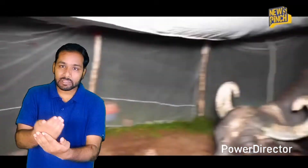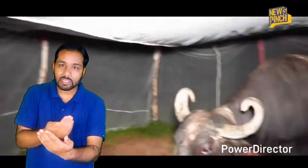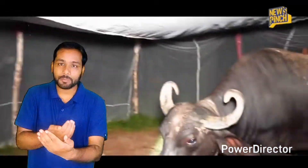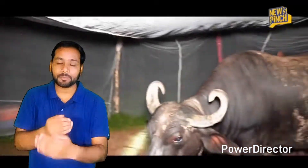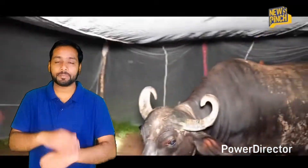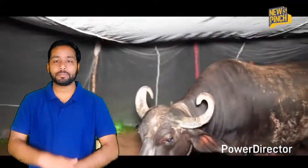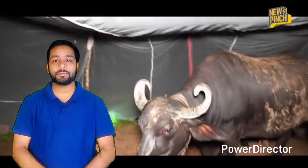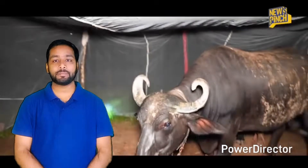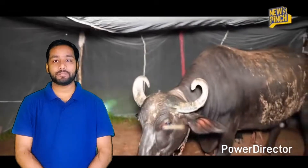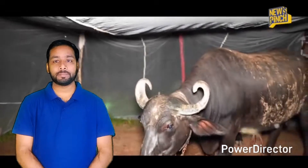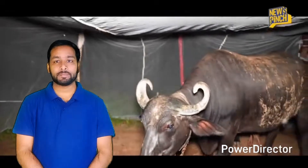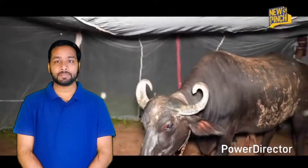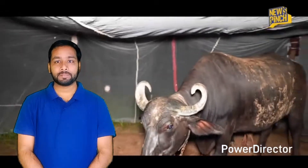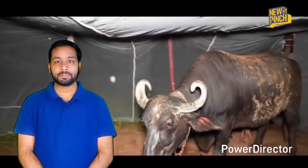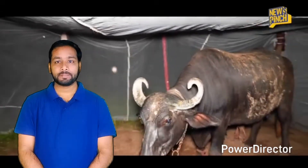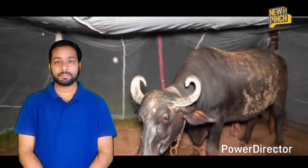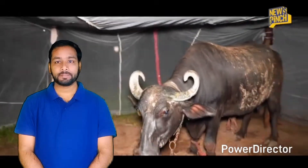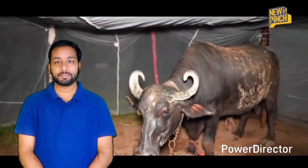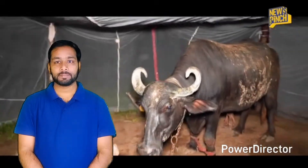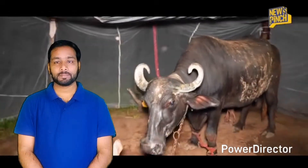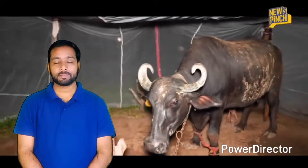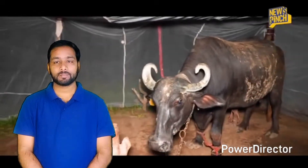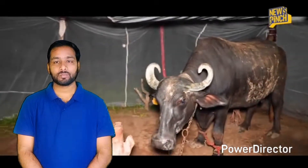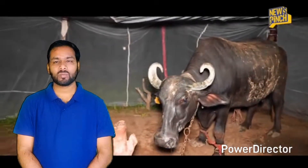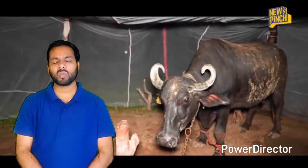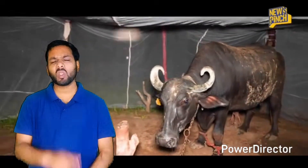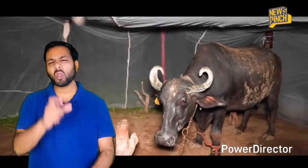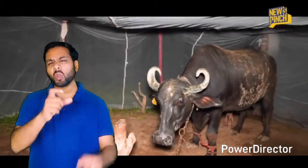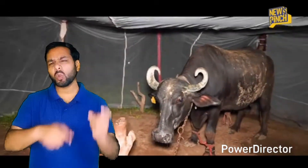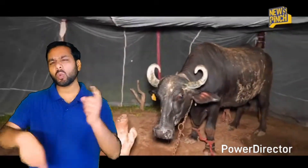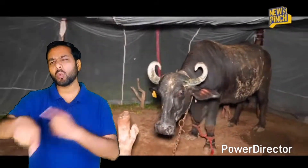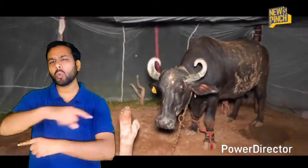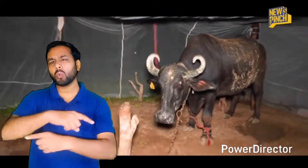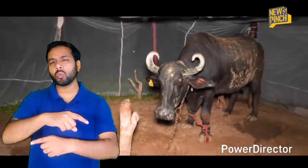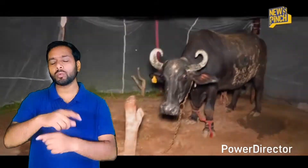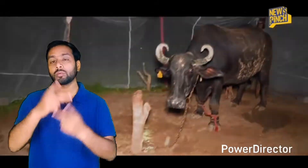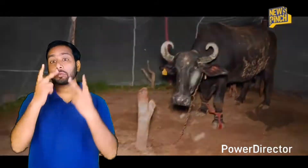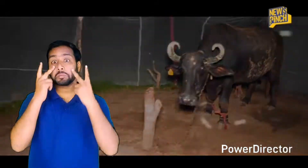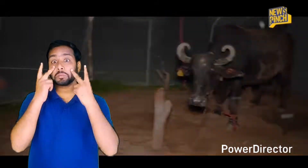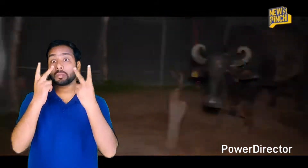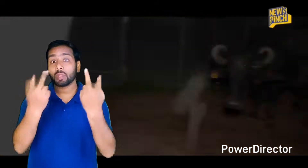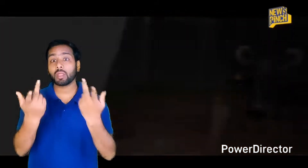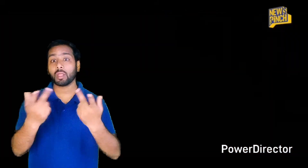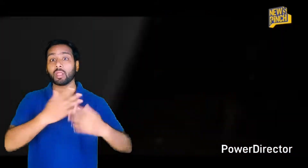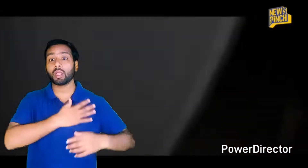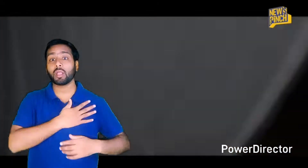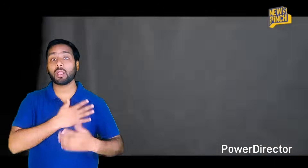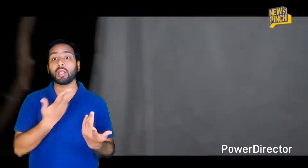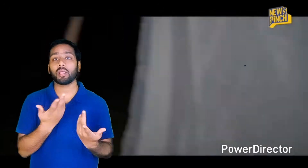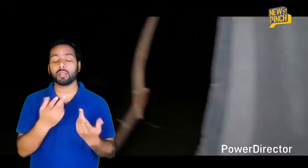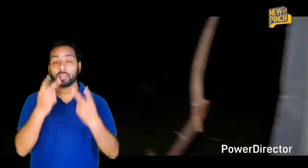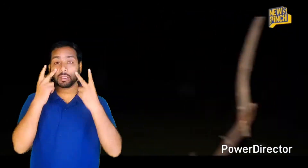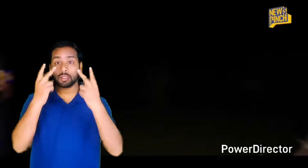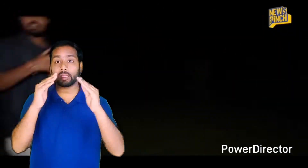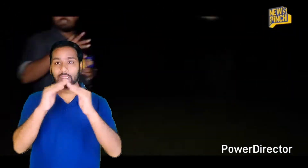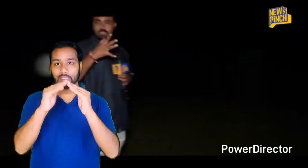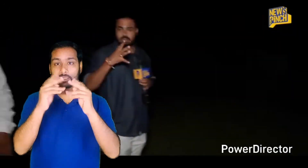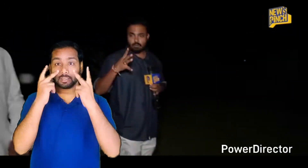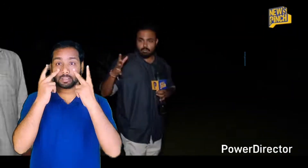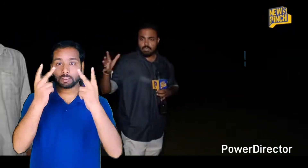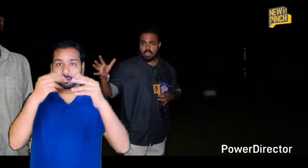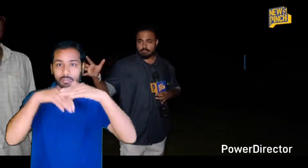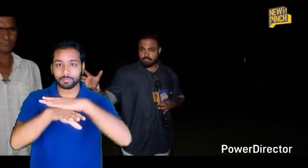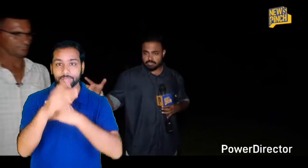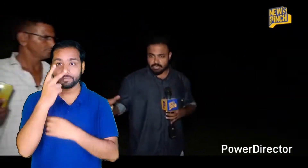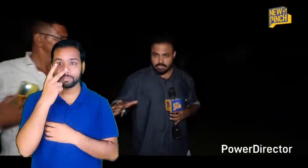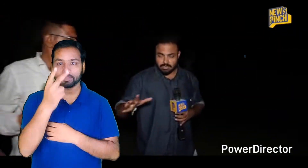ताकि उनको बीमारियां ना हो। लोग कैसे रहते हैं। अब मैं आपको इनके घर ले चल रहा